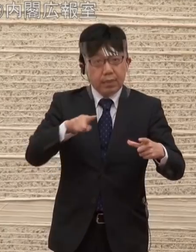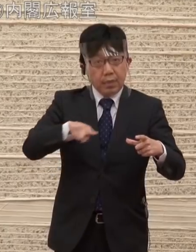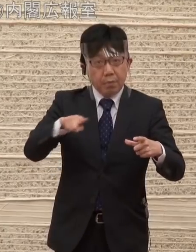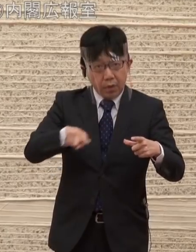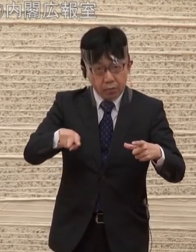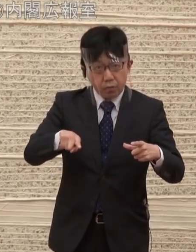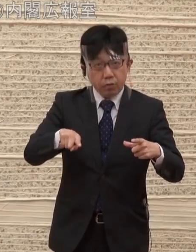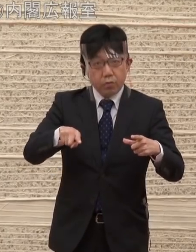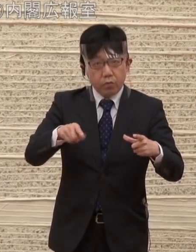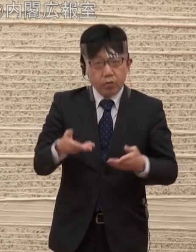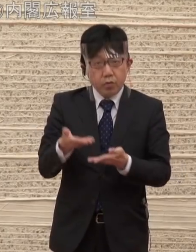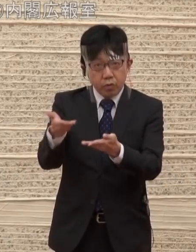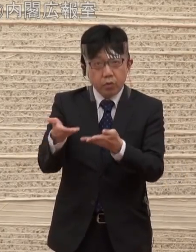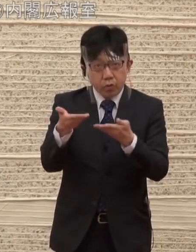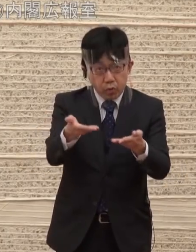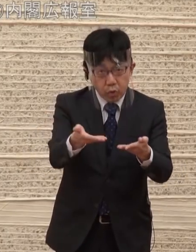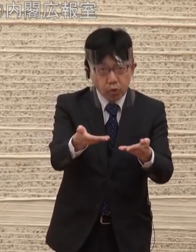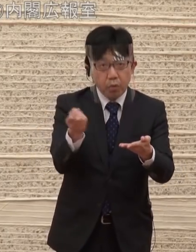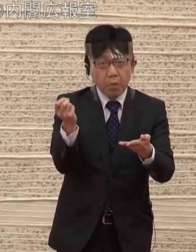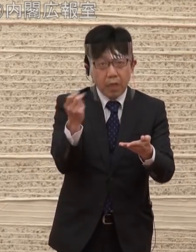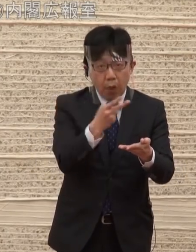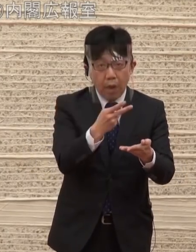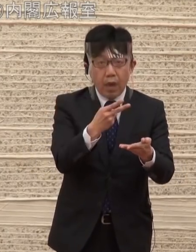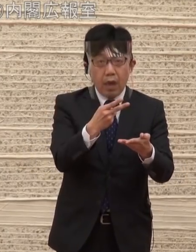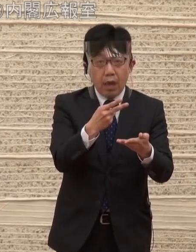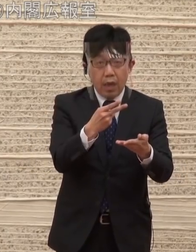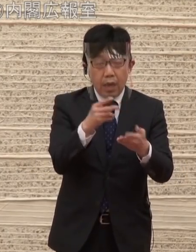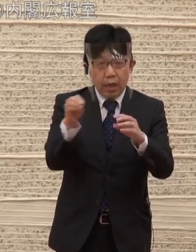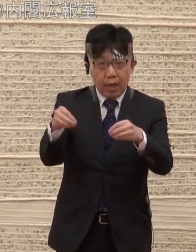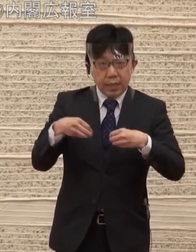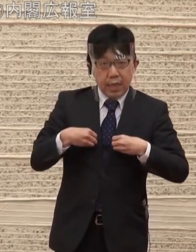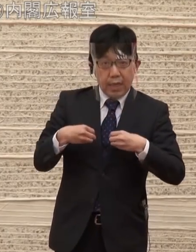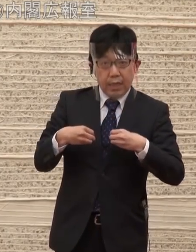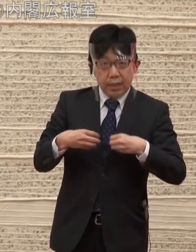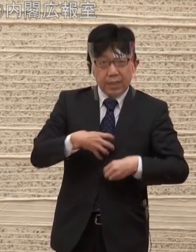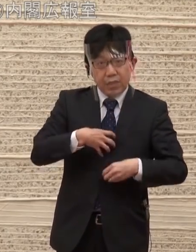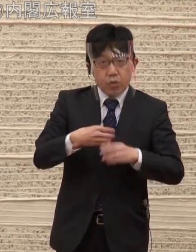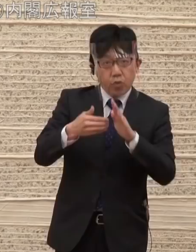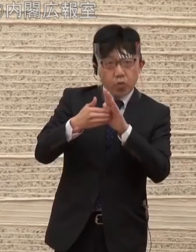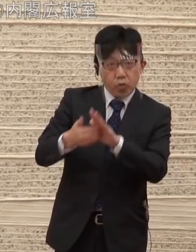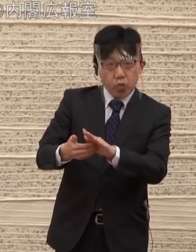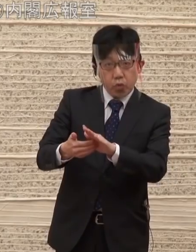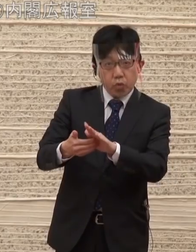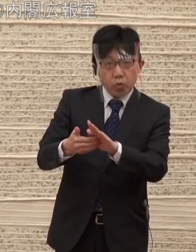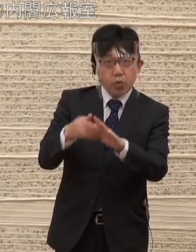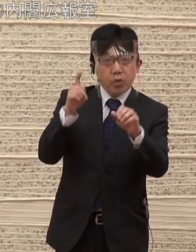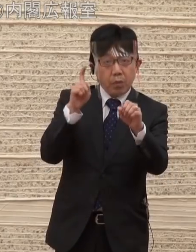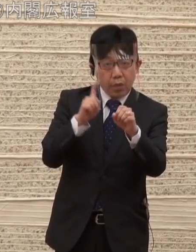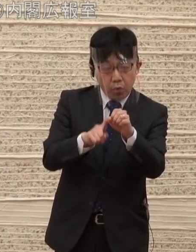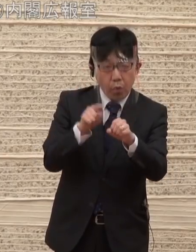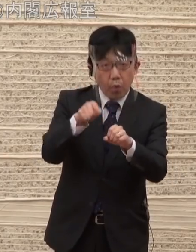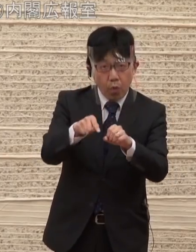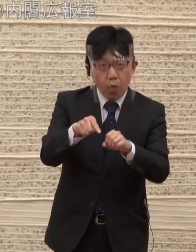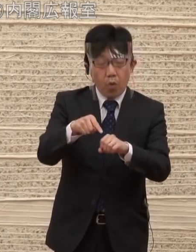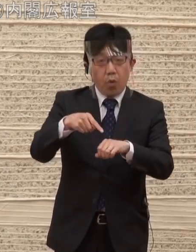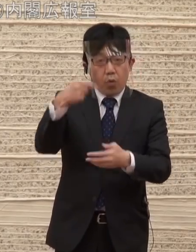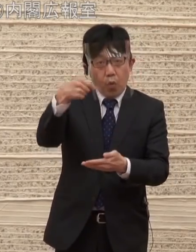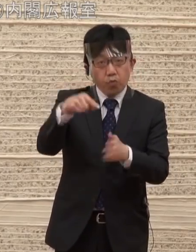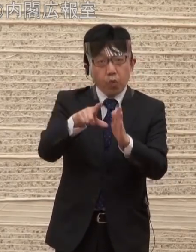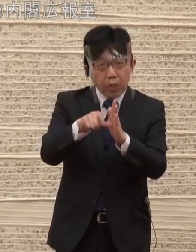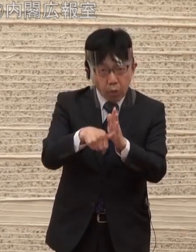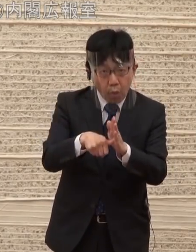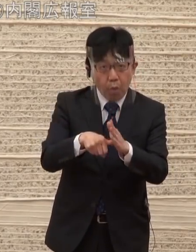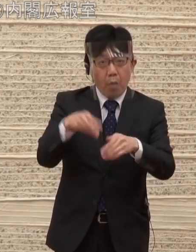シェア感染リスクを低減しながら教育活動を継続するためのマニュアルの提示